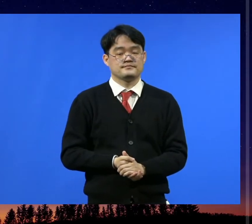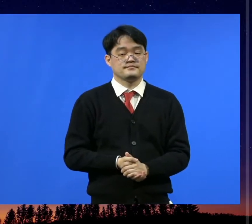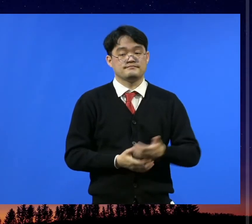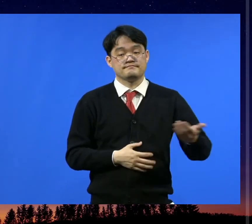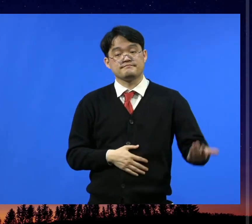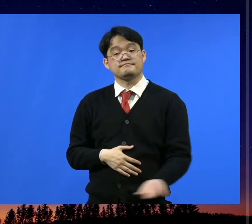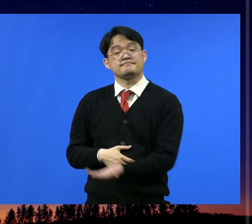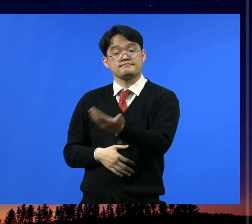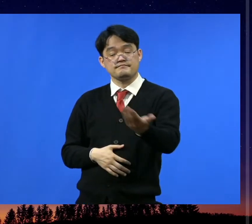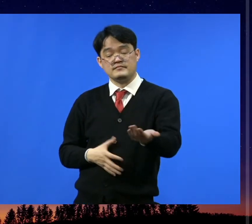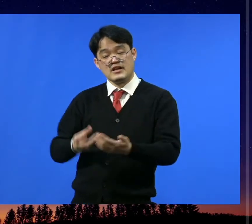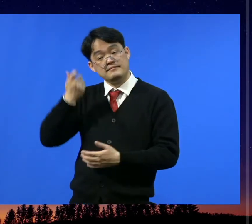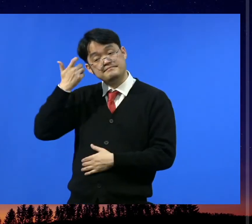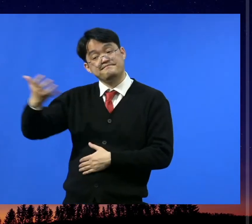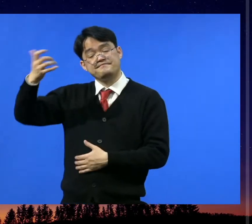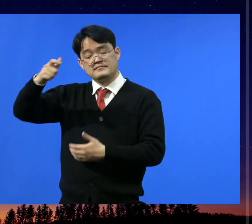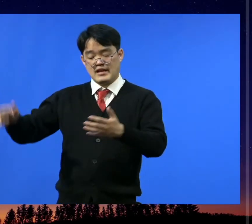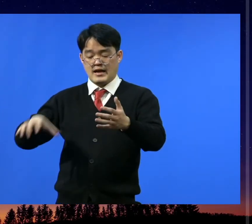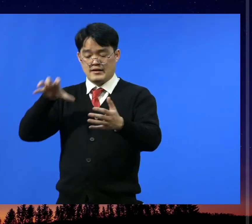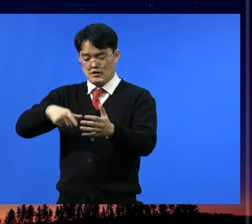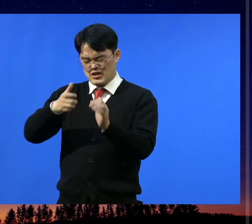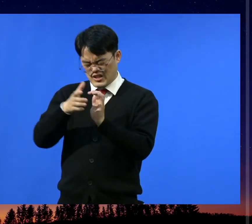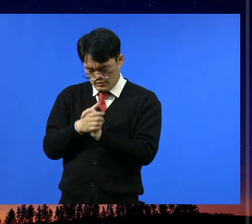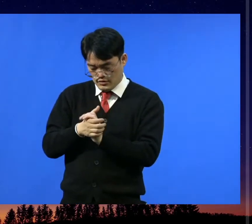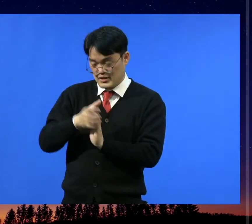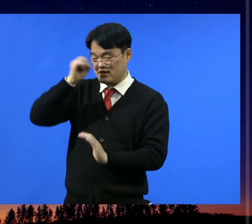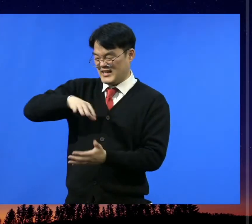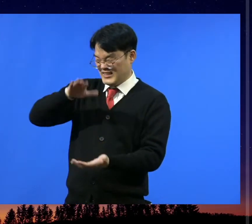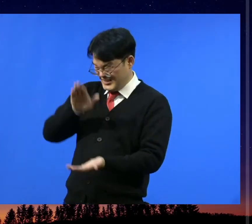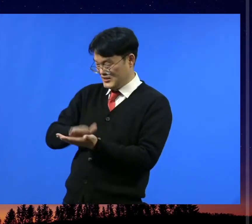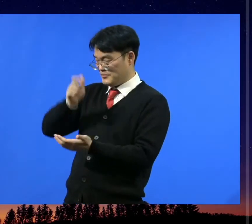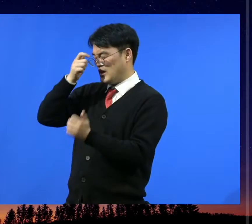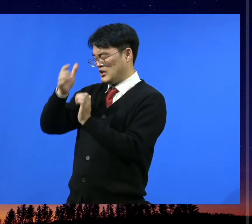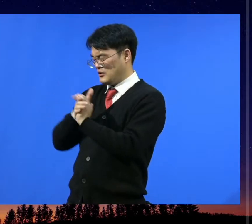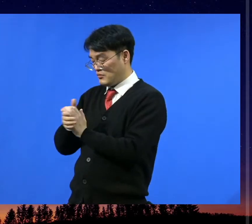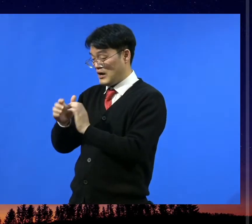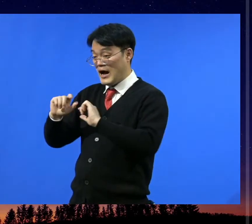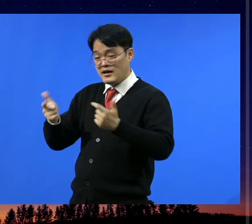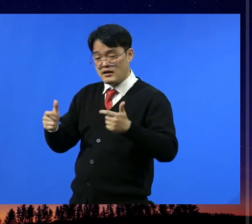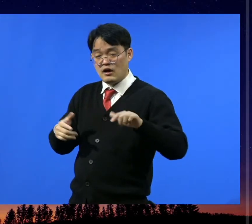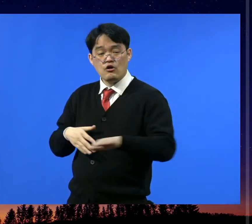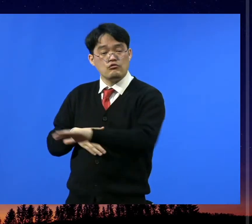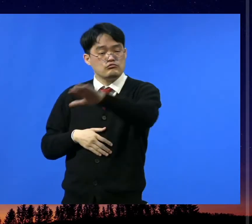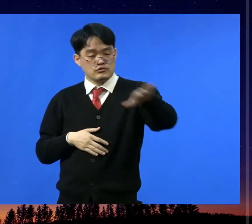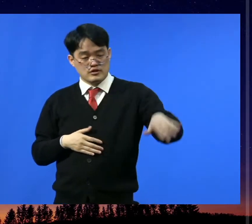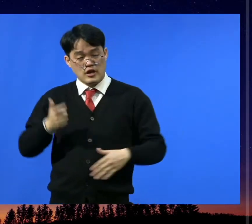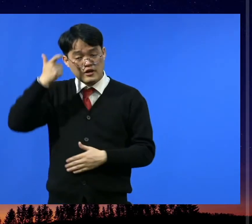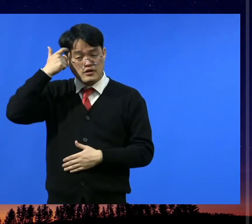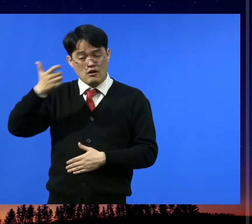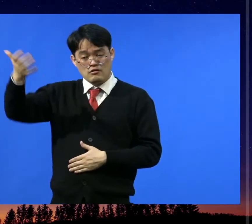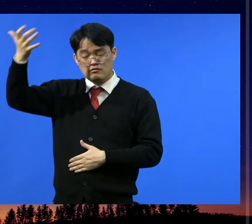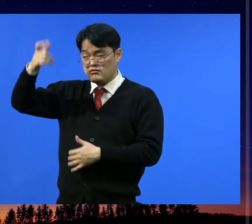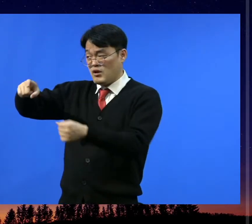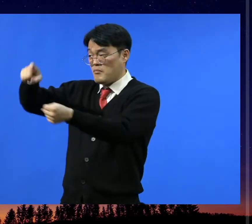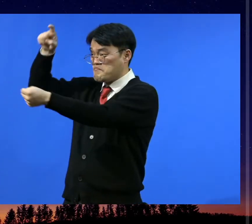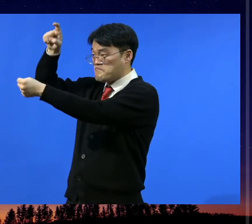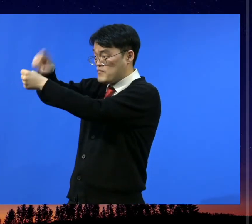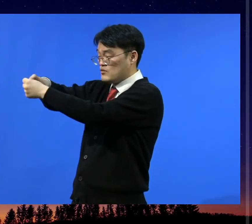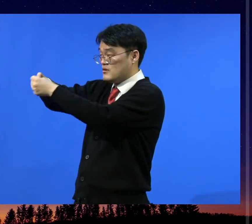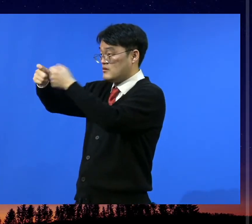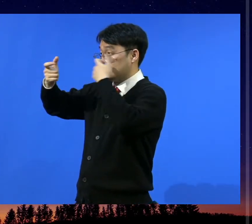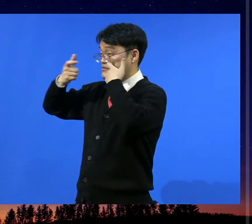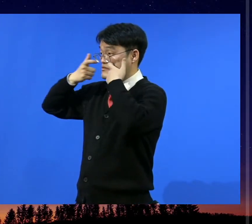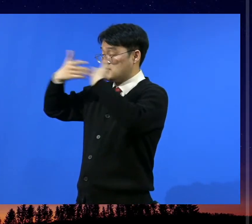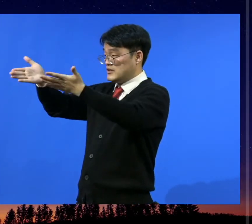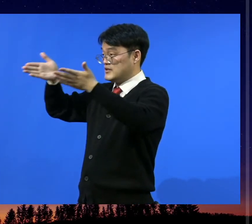여러분, 성령 안에서 기도는 그냥 뜨겁게 기도한다는 말이 아니에요. 영적 초점을 맞추는 기도예요. 초점을 맞춰야 된다. 무엇을 기도해야 될지를 정확히 알고 기도해야